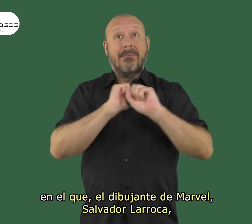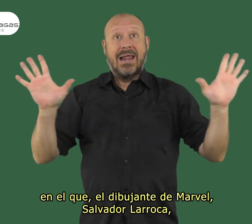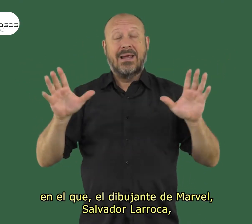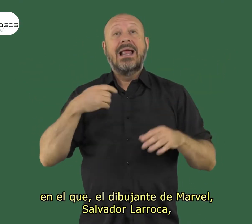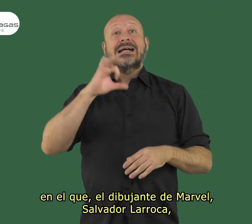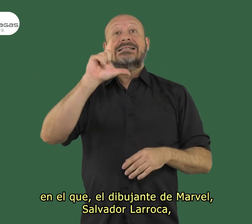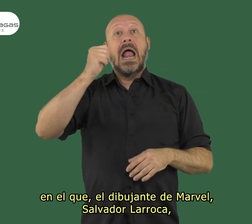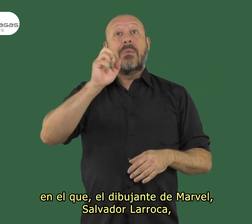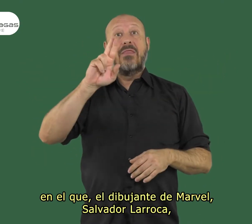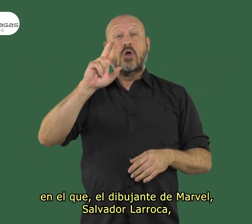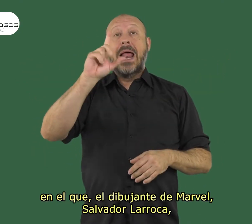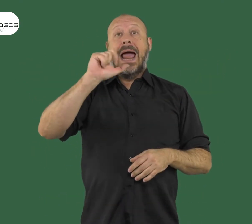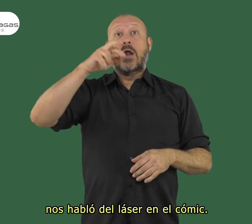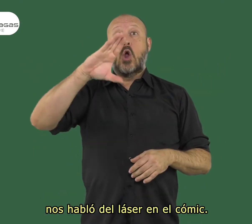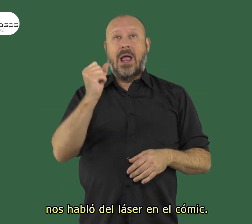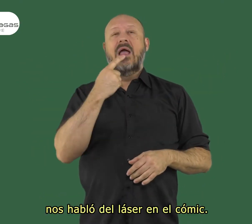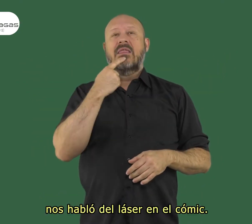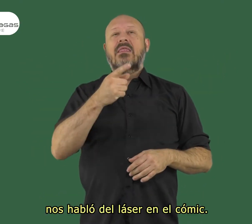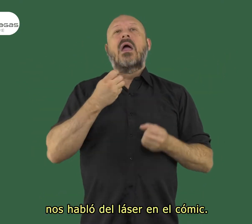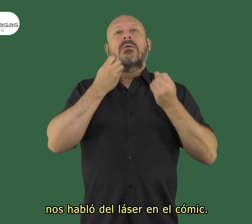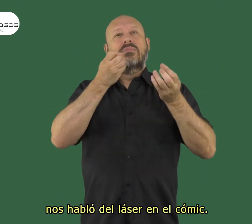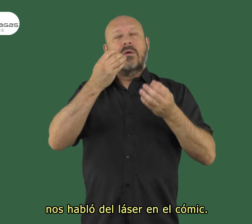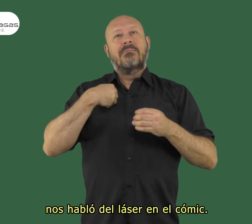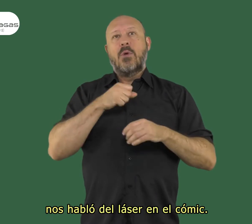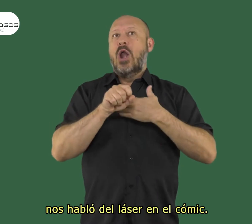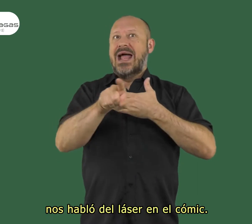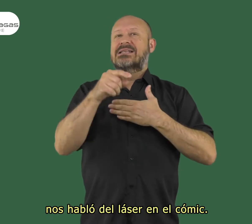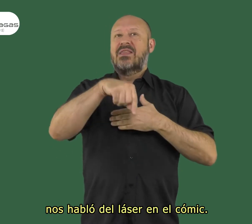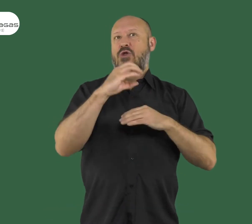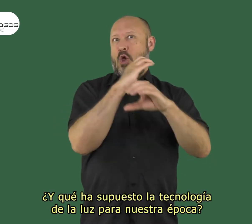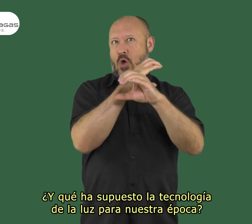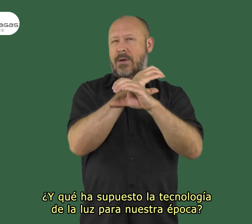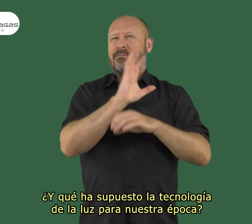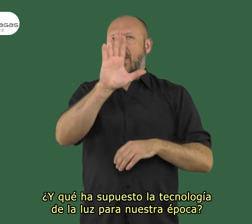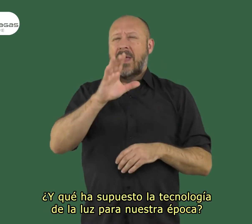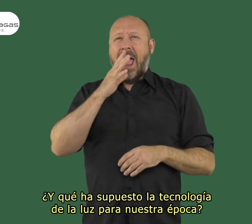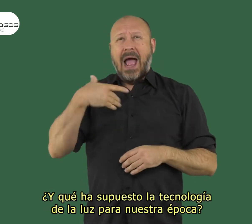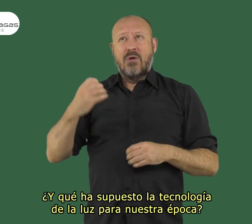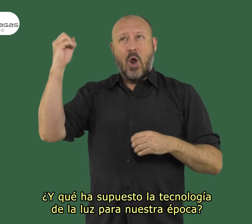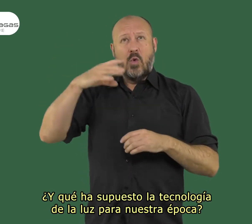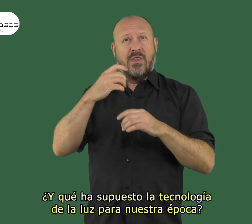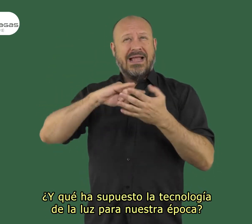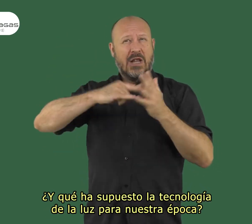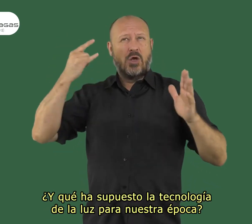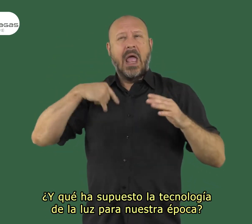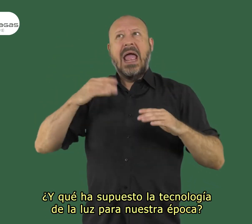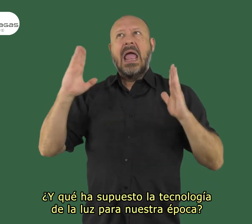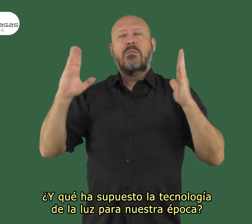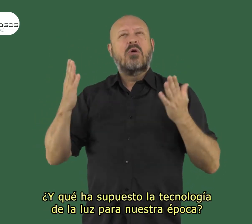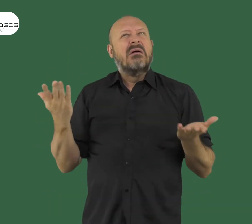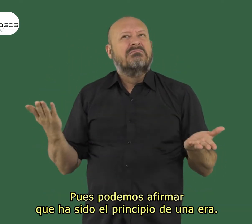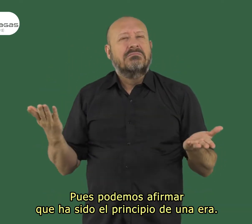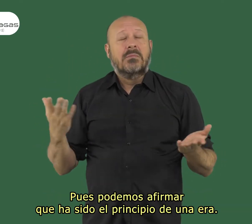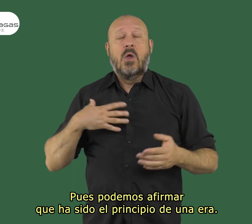el dibujante de Marvel, Salvador Larroca, nos habló del láser en el cómic. ¿Y qué ha supuesto la tecnología de la luz para nuestra